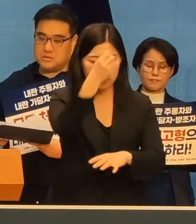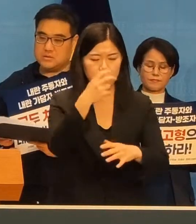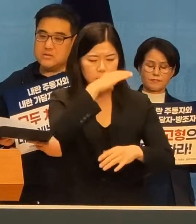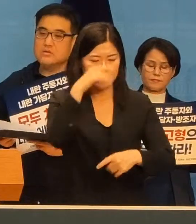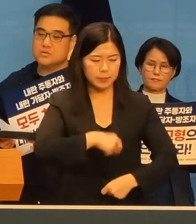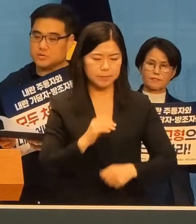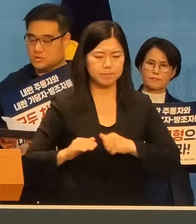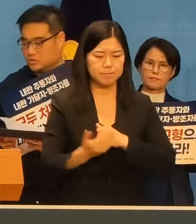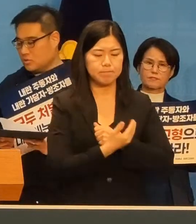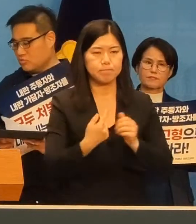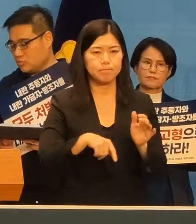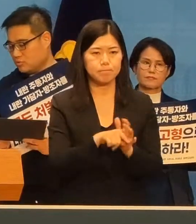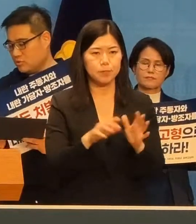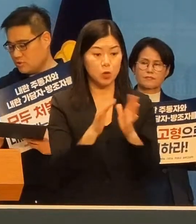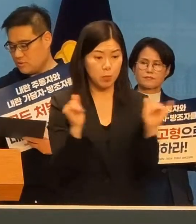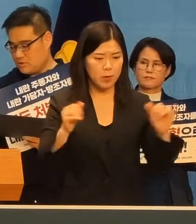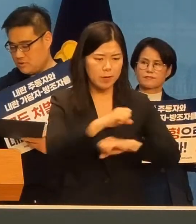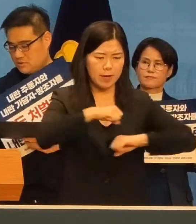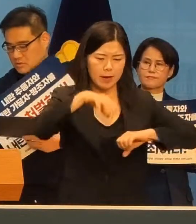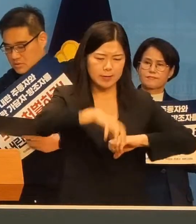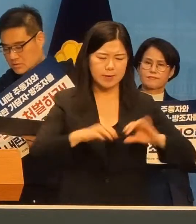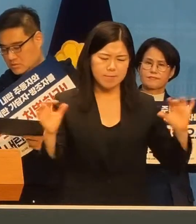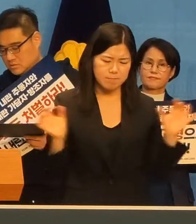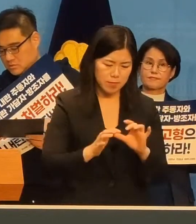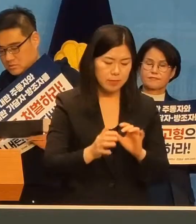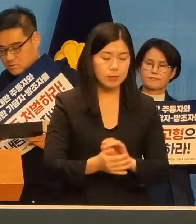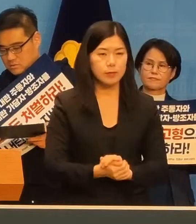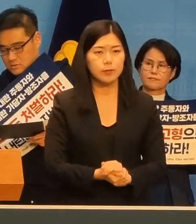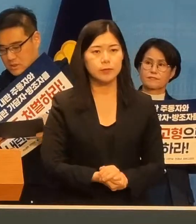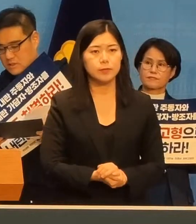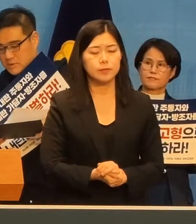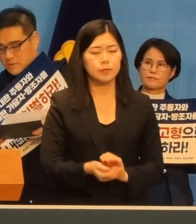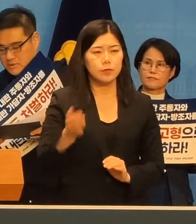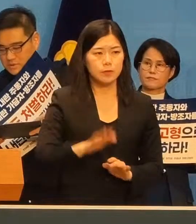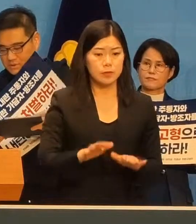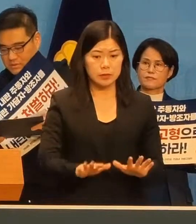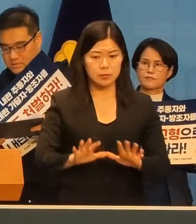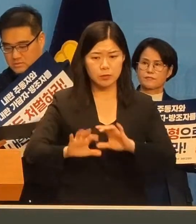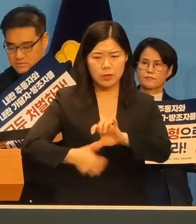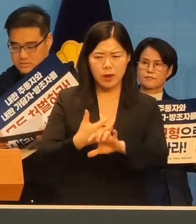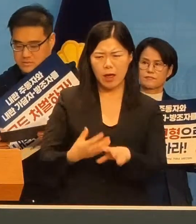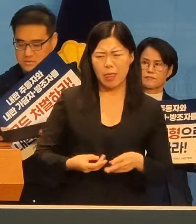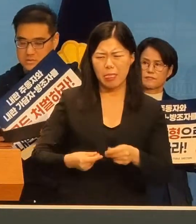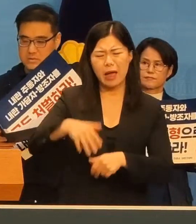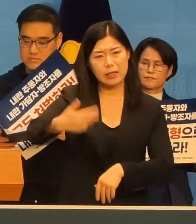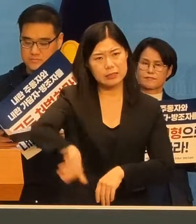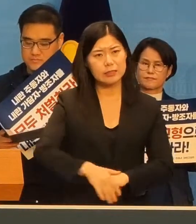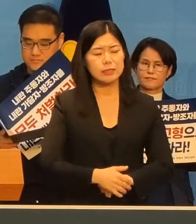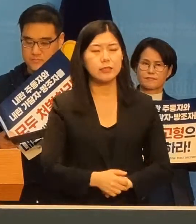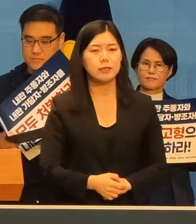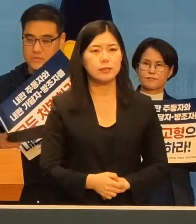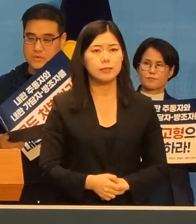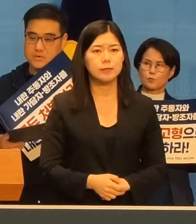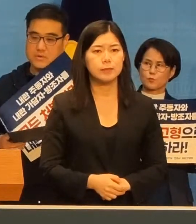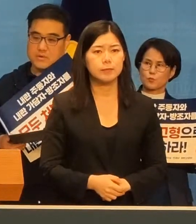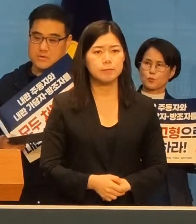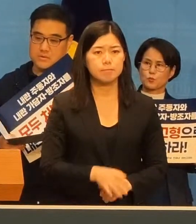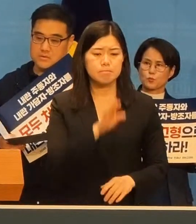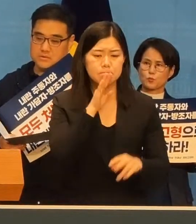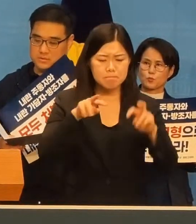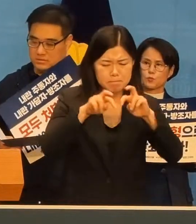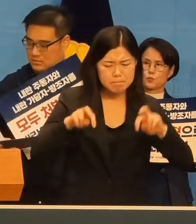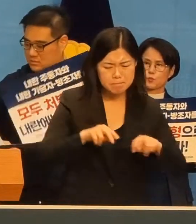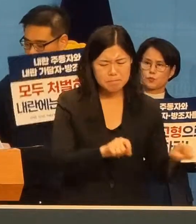위해 국민은 광장을 떠나지 못하고 있습니다. 하지만 아직도 내란은 진압되지 않았습니다.